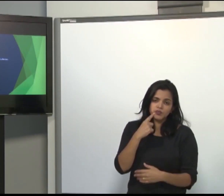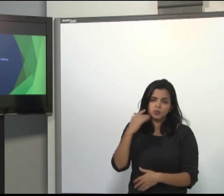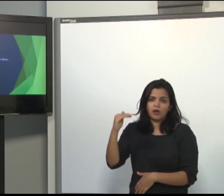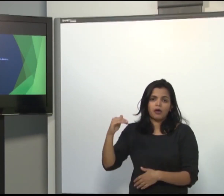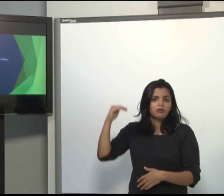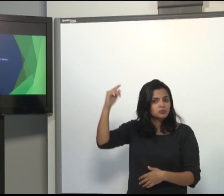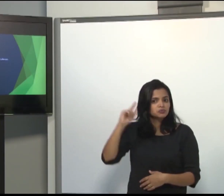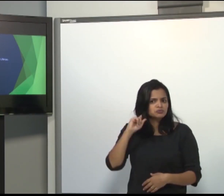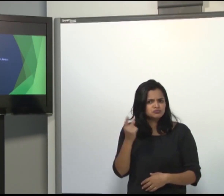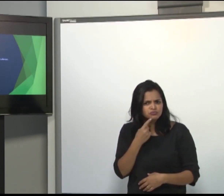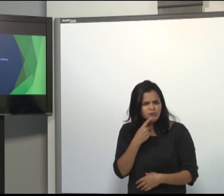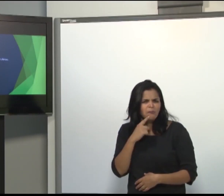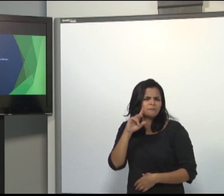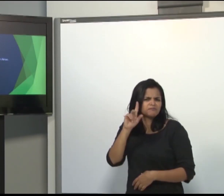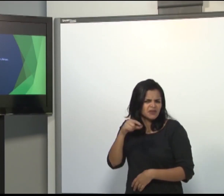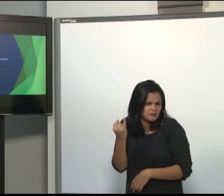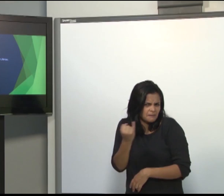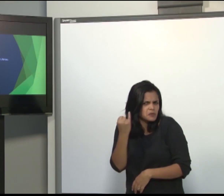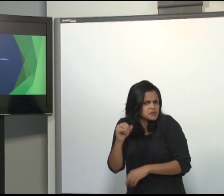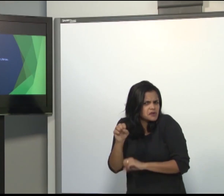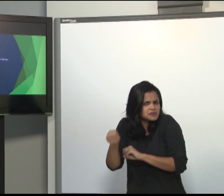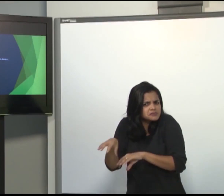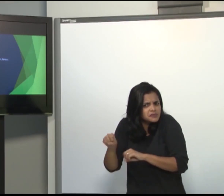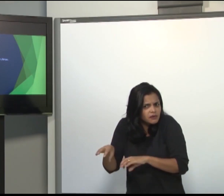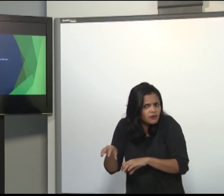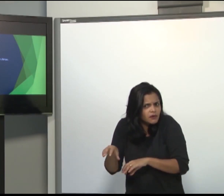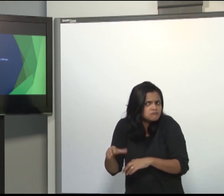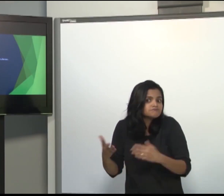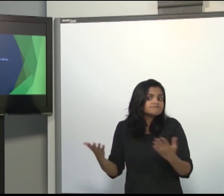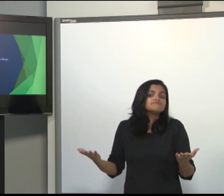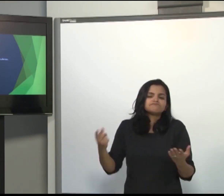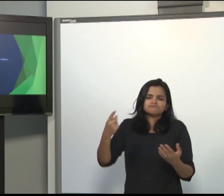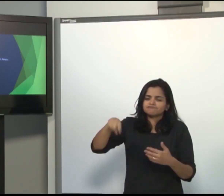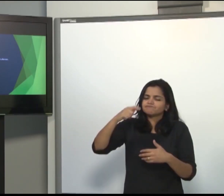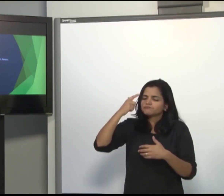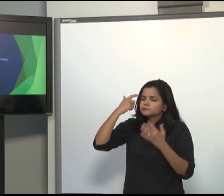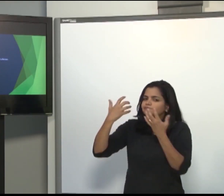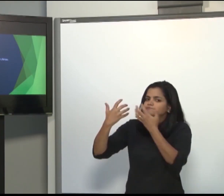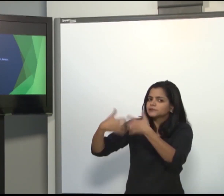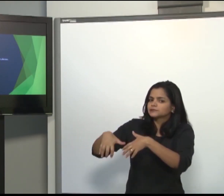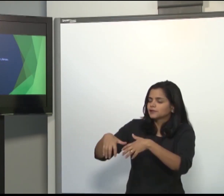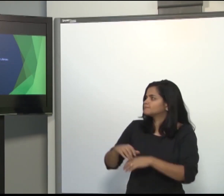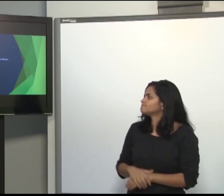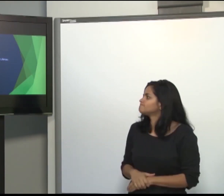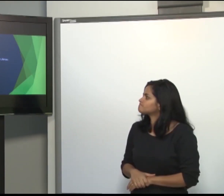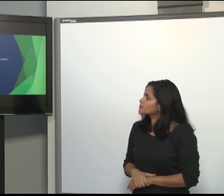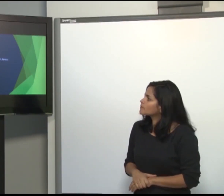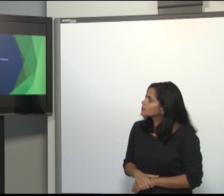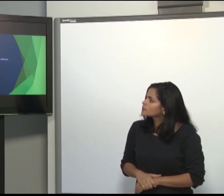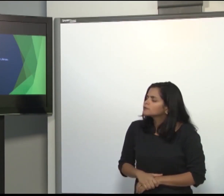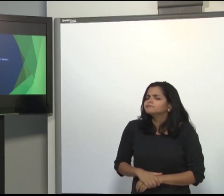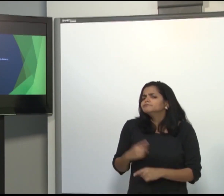jovem, criança. É importante ensinar, o porquê ensinar. Então, é necessário que façamos essa